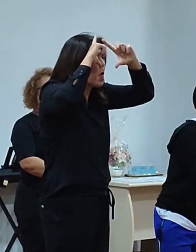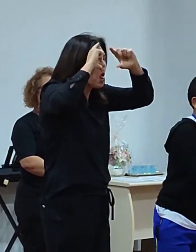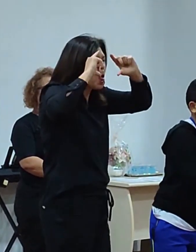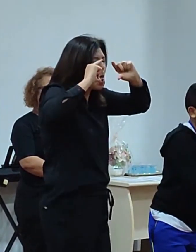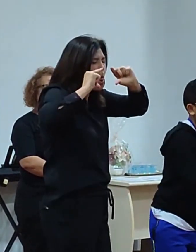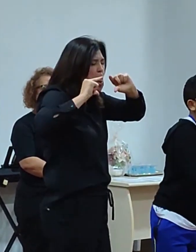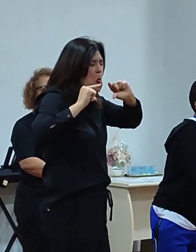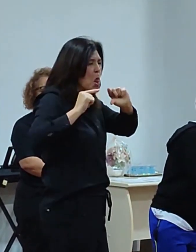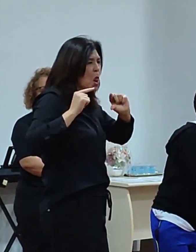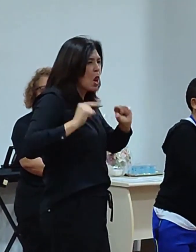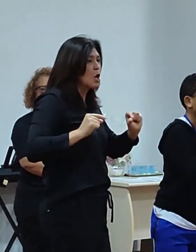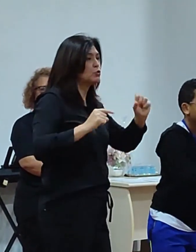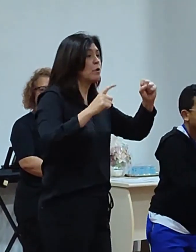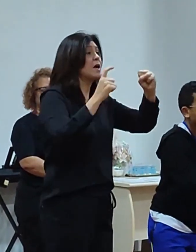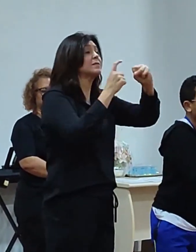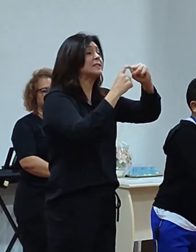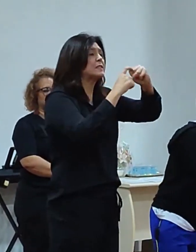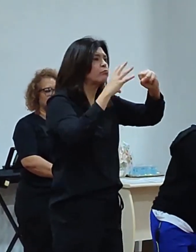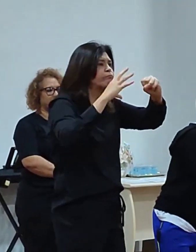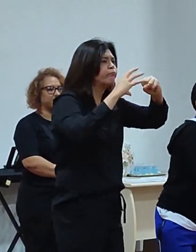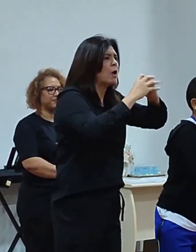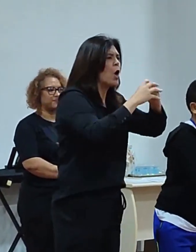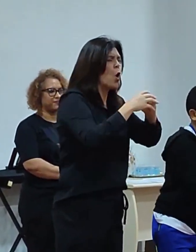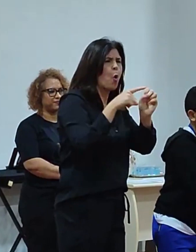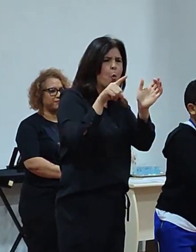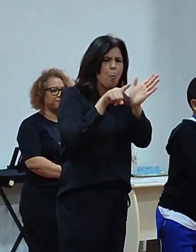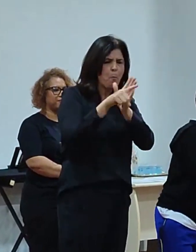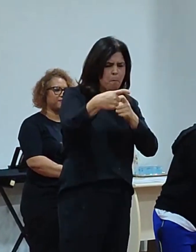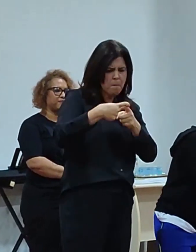ele nunca vai te desamparar.